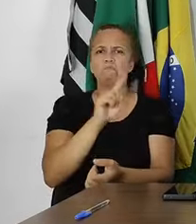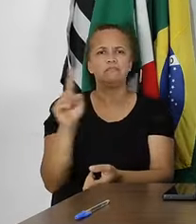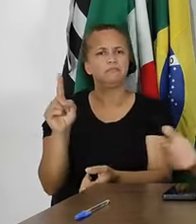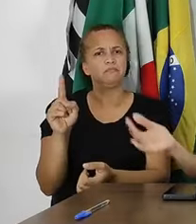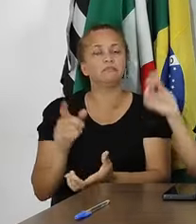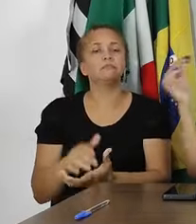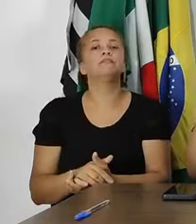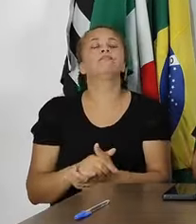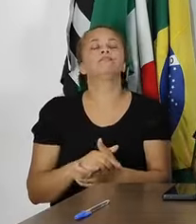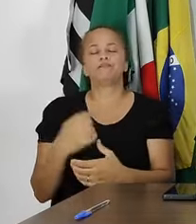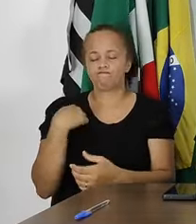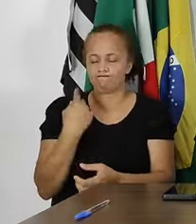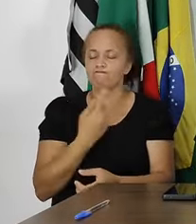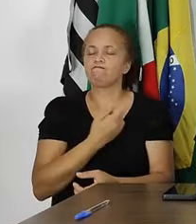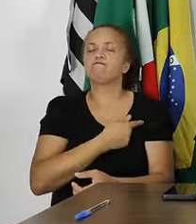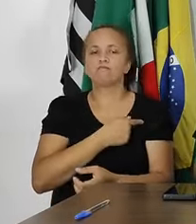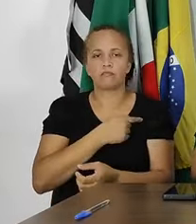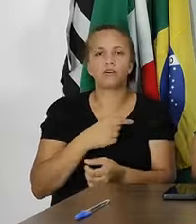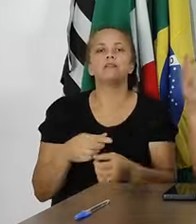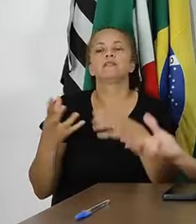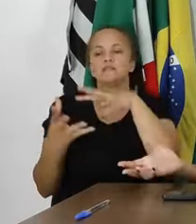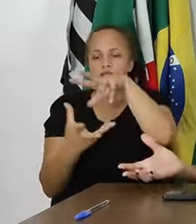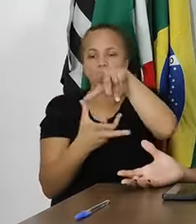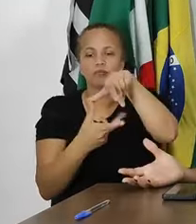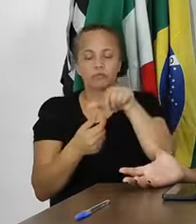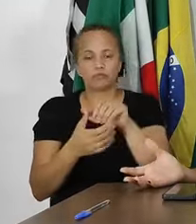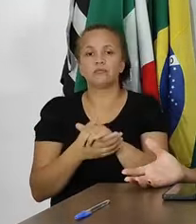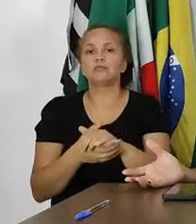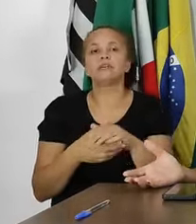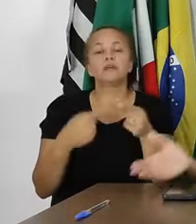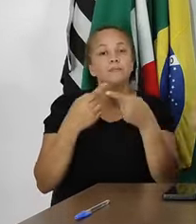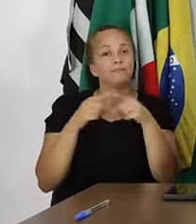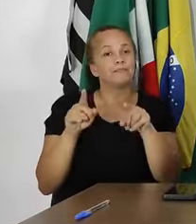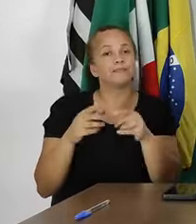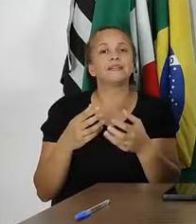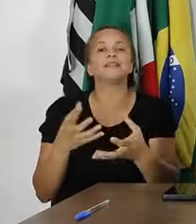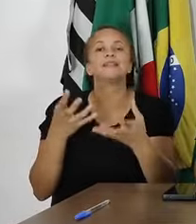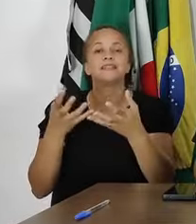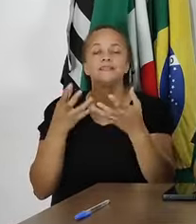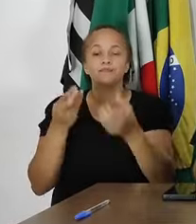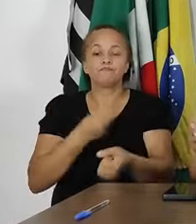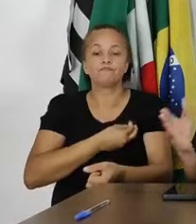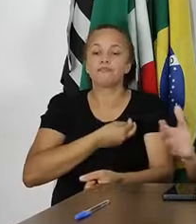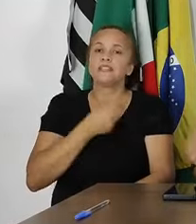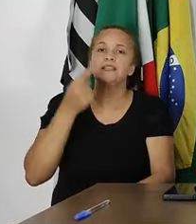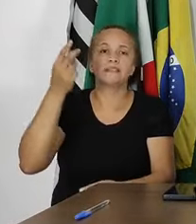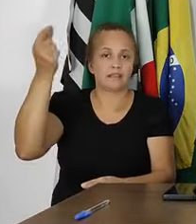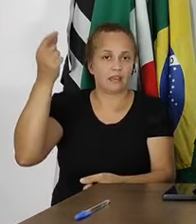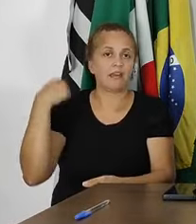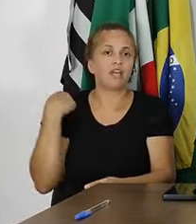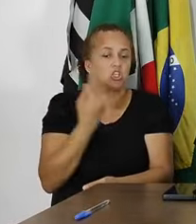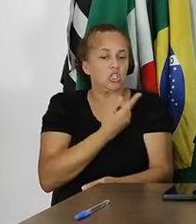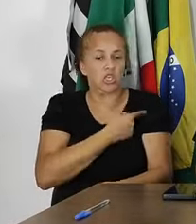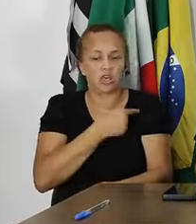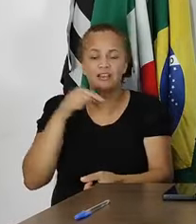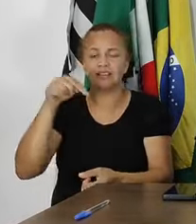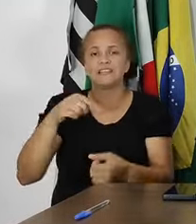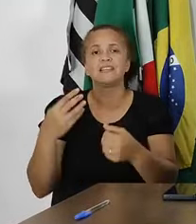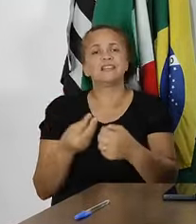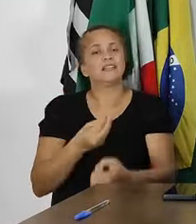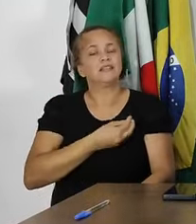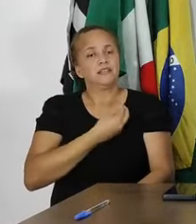conformar. Nós estamos neste mundo, mas nós não somos daqui. Nós estamos peregrinando nessa terra. Temos